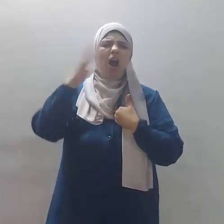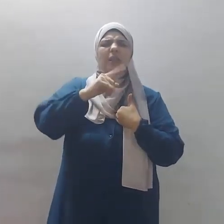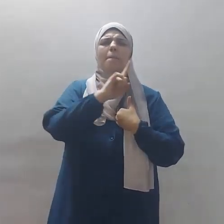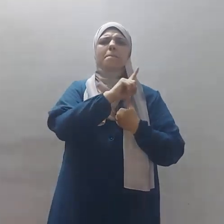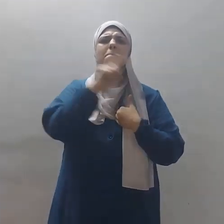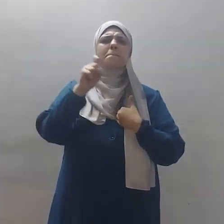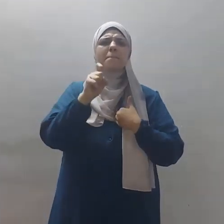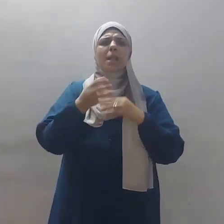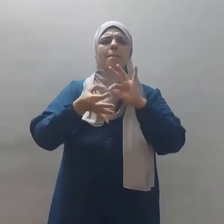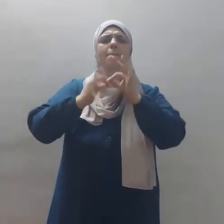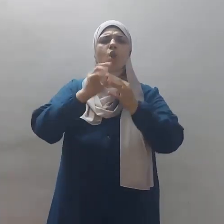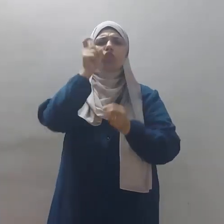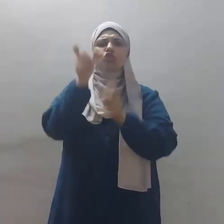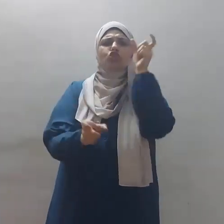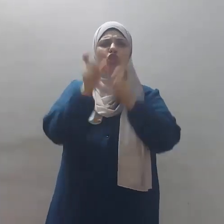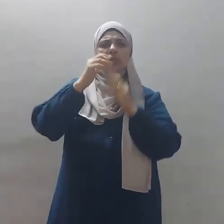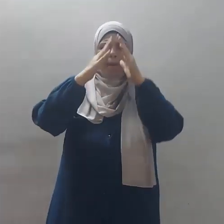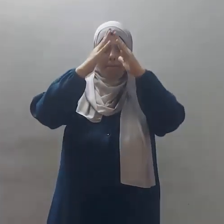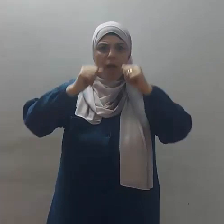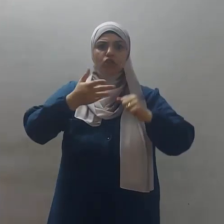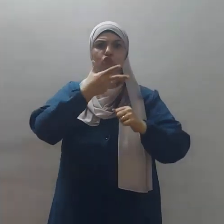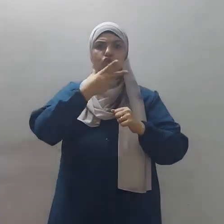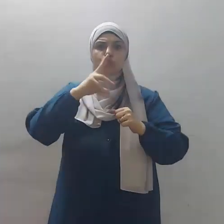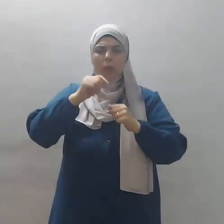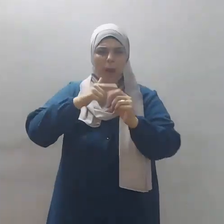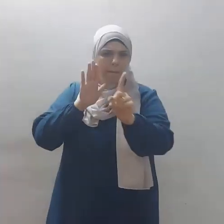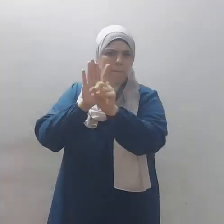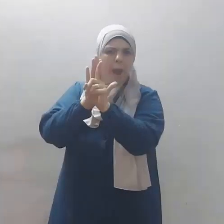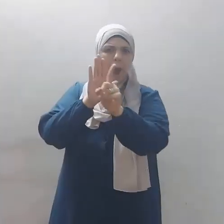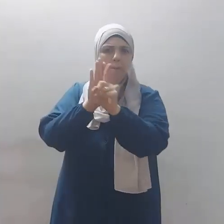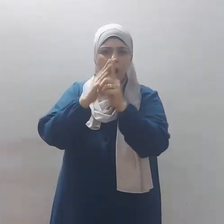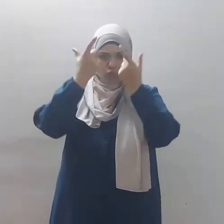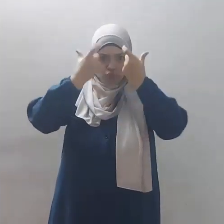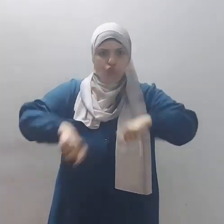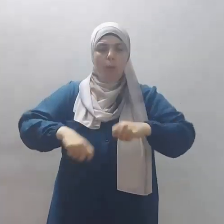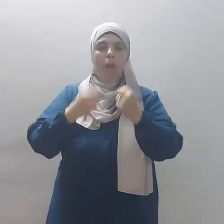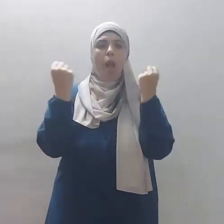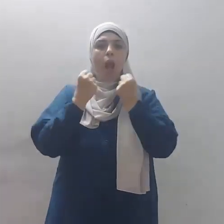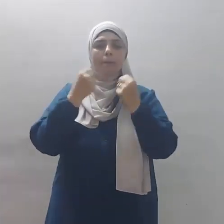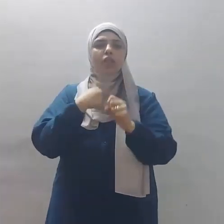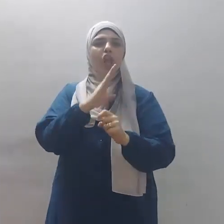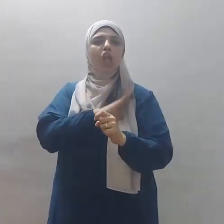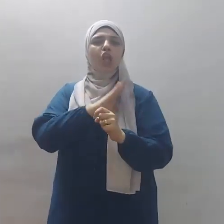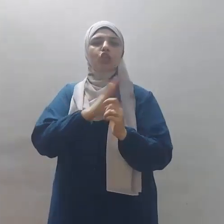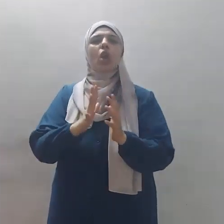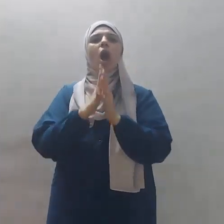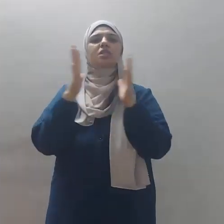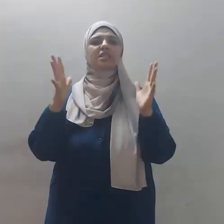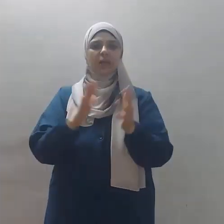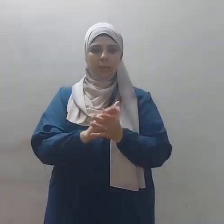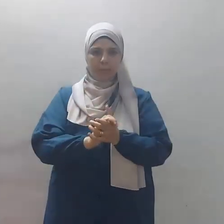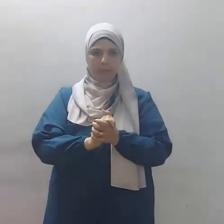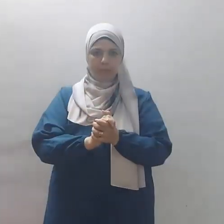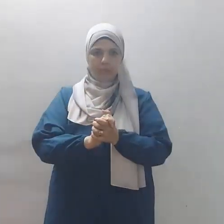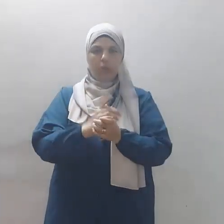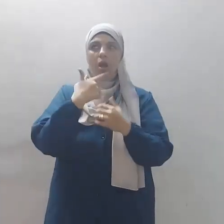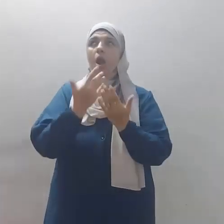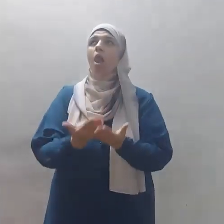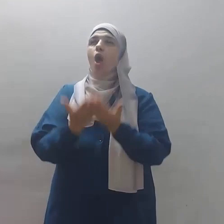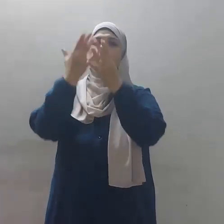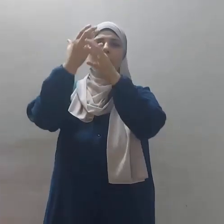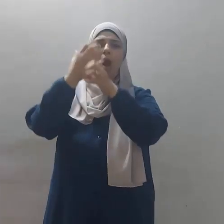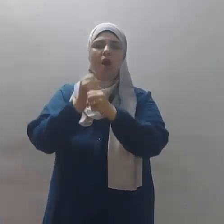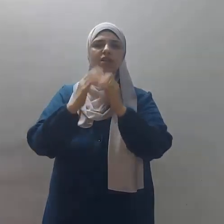مليون مصري هم خطوط امداد حقيقيه لجيشهم العظيم اللهم